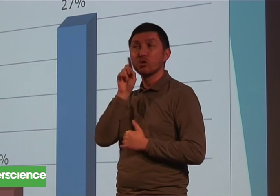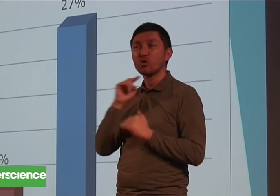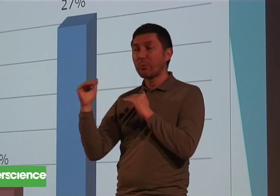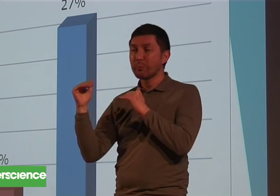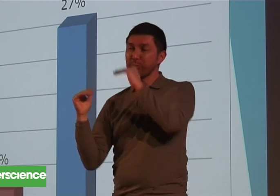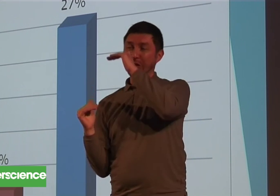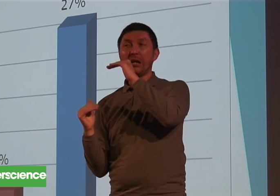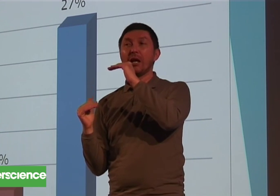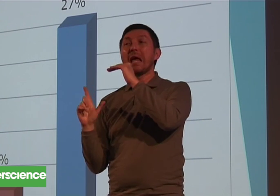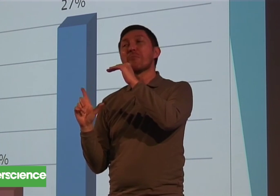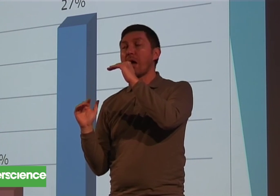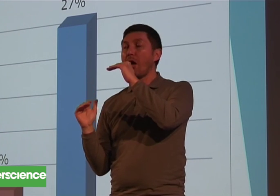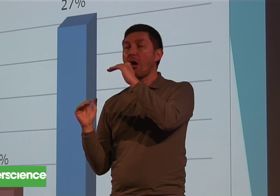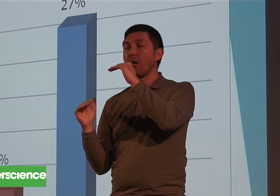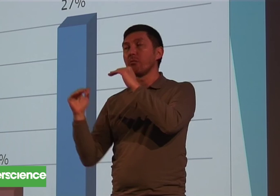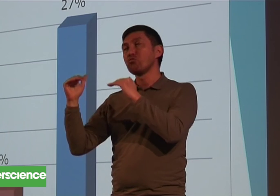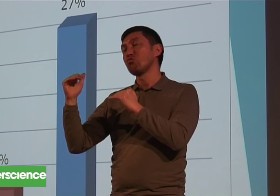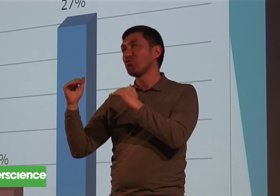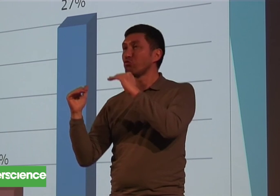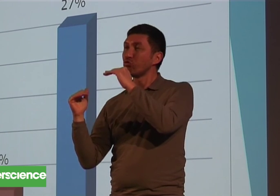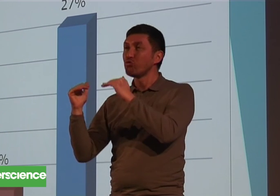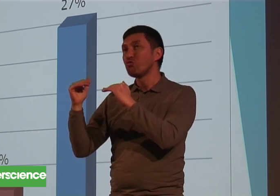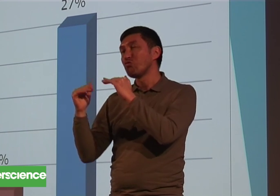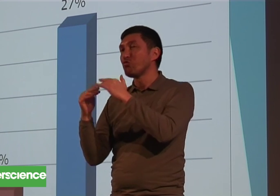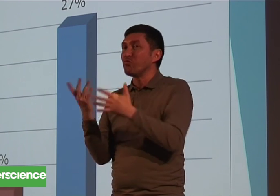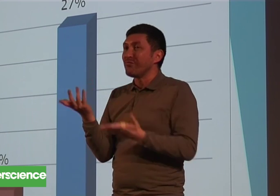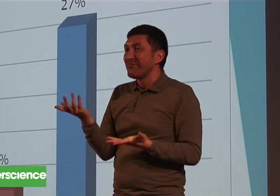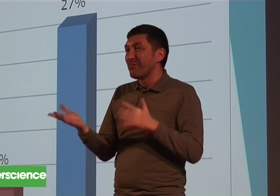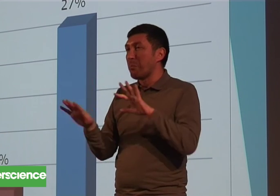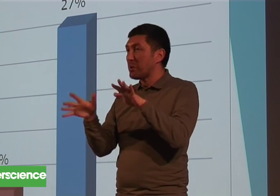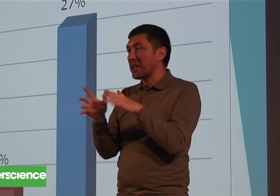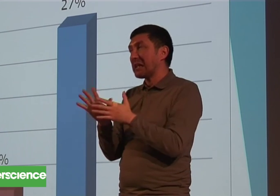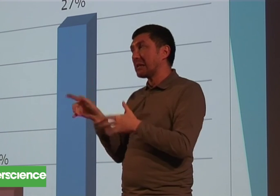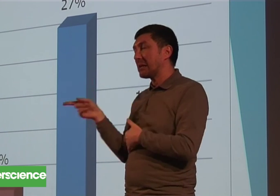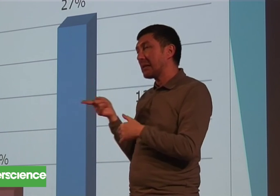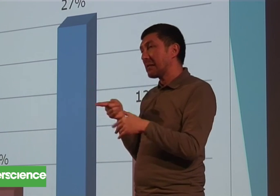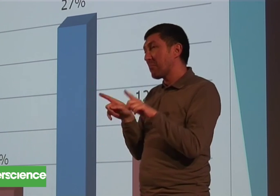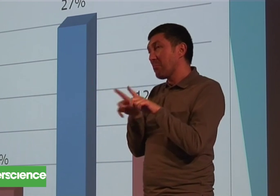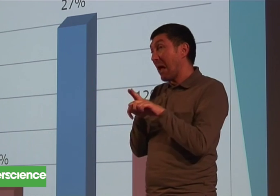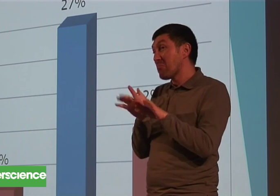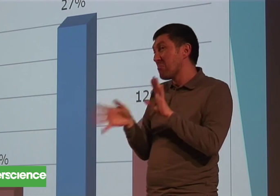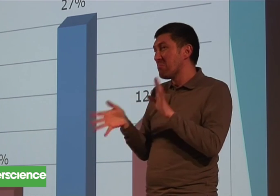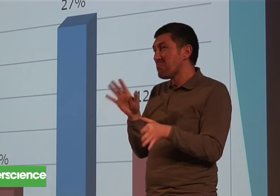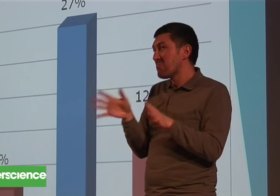type de violence subie. Donc si ça se trouve en population générale, les chiffres seraient peut-être plus élevés si on interrogeait la